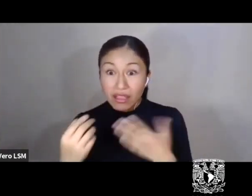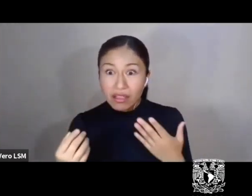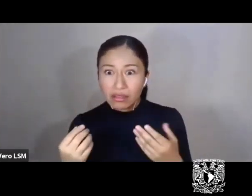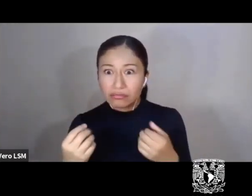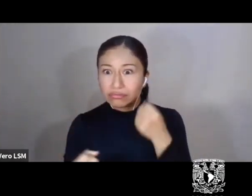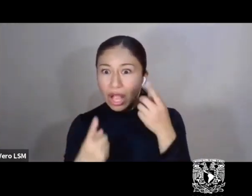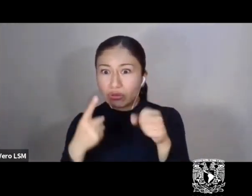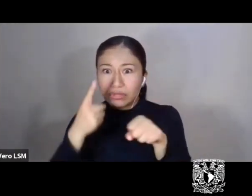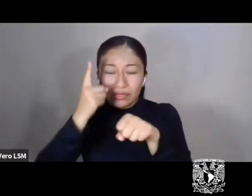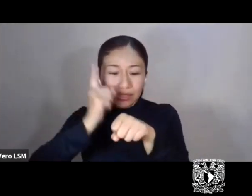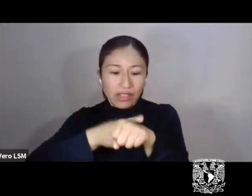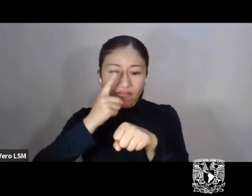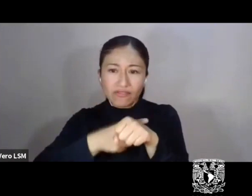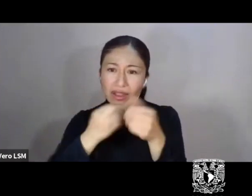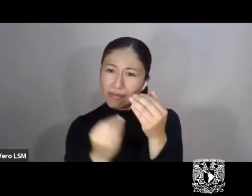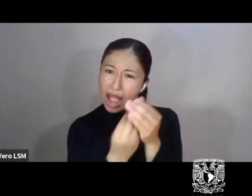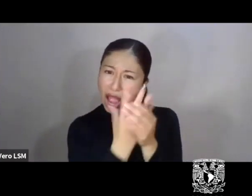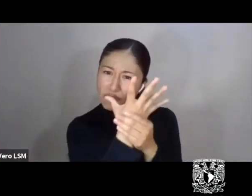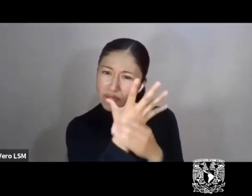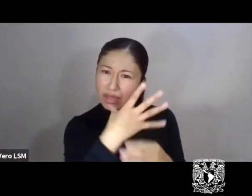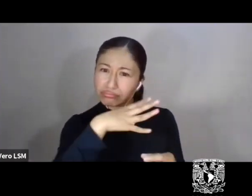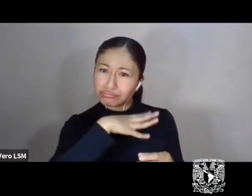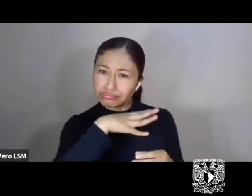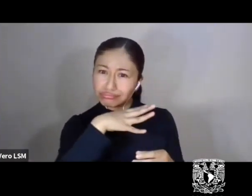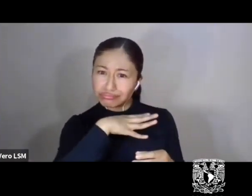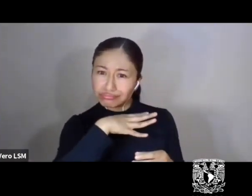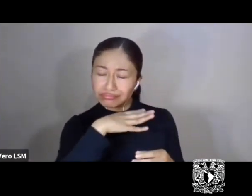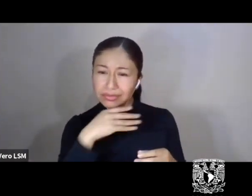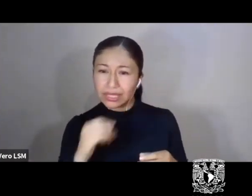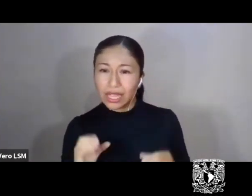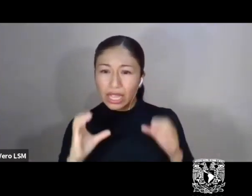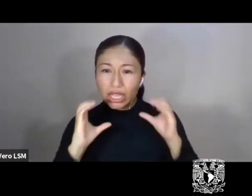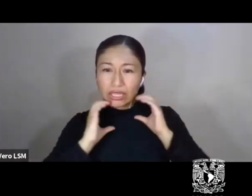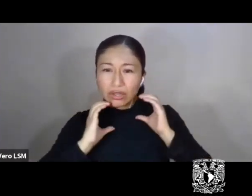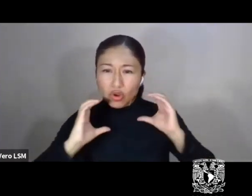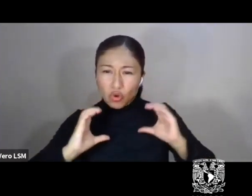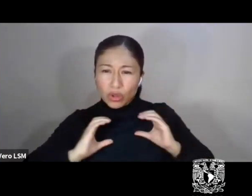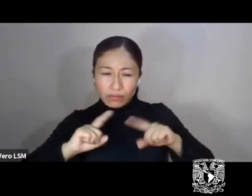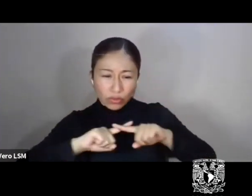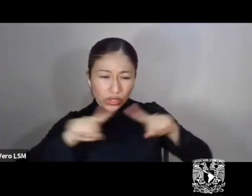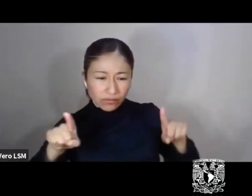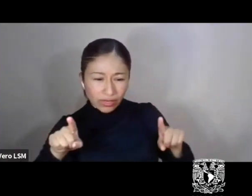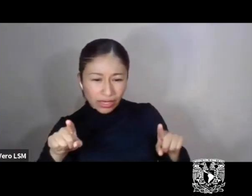Cómo romantizan tal vez el cuerpo DISCA, ¿no?